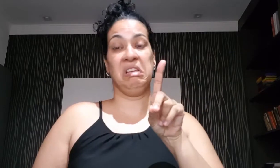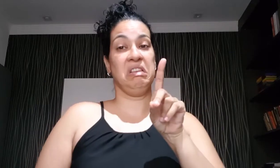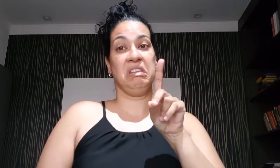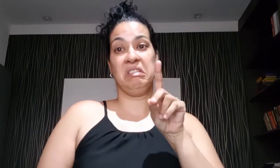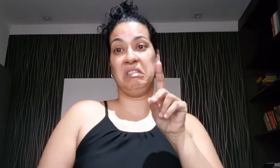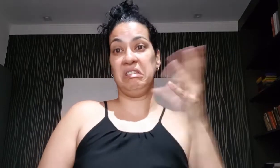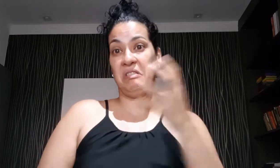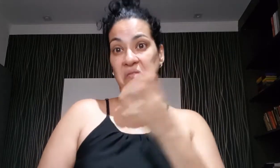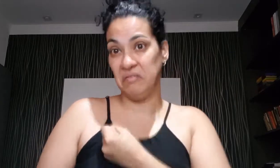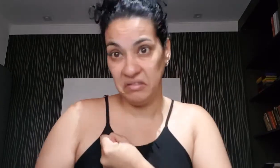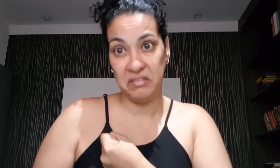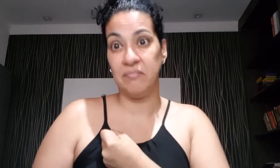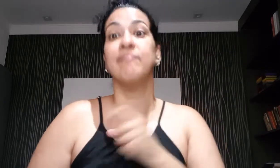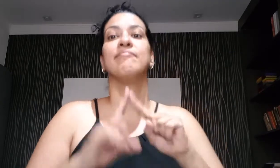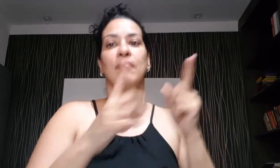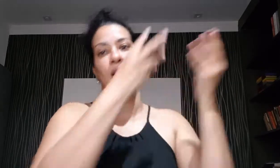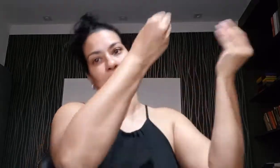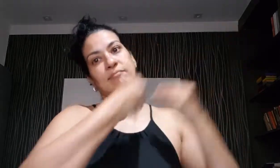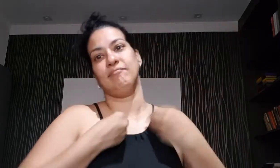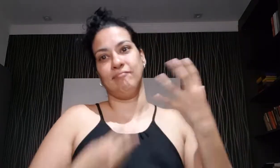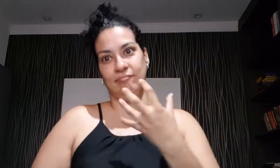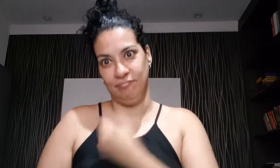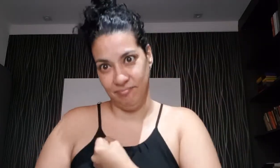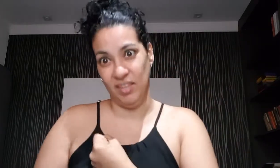merecíamos ser amados, mas Ele nos amou. Não merecíamos